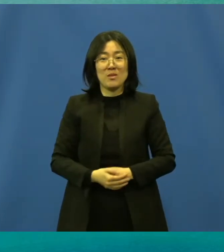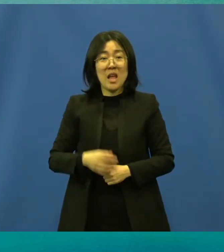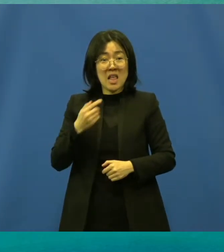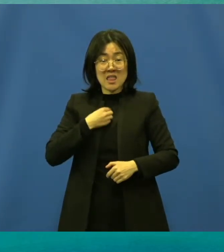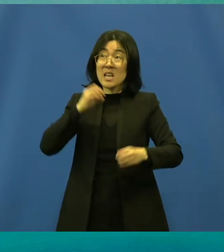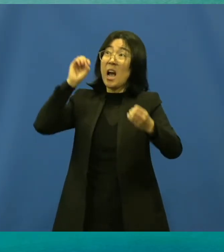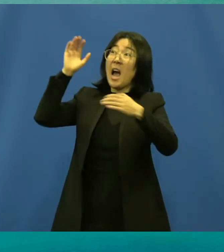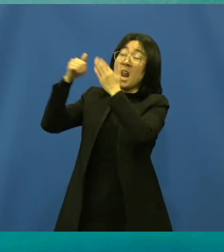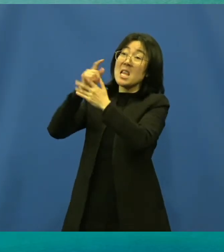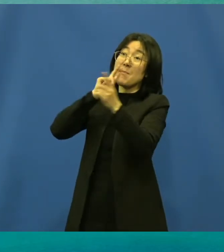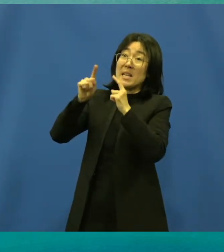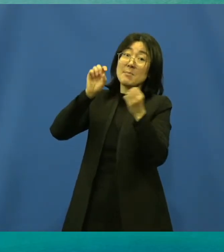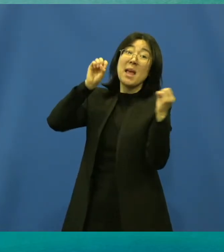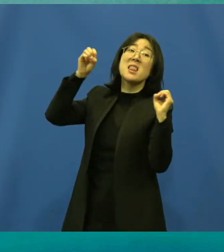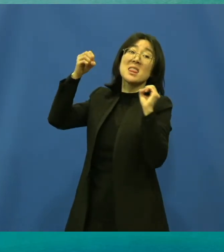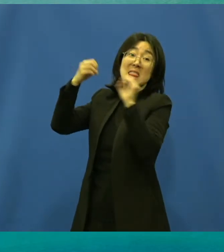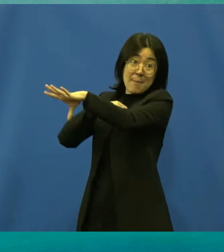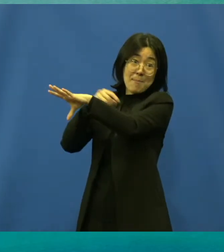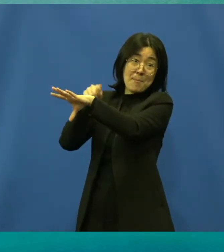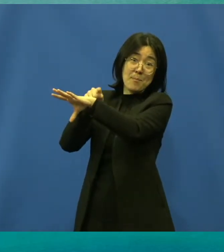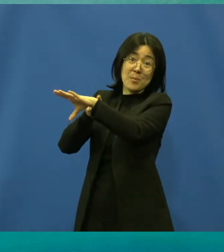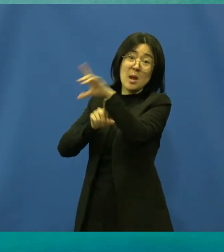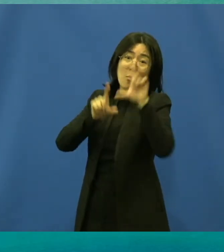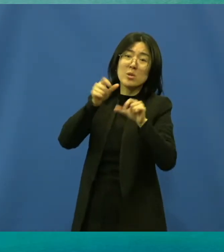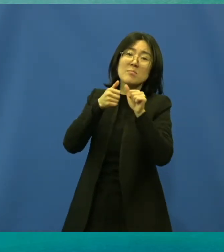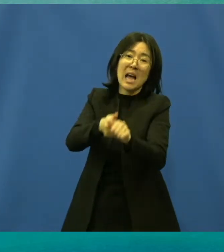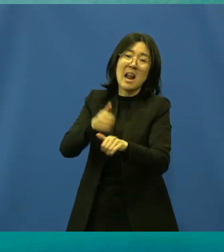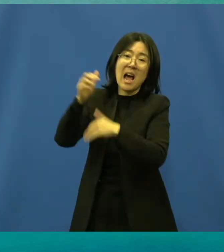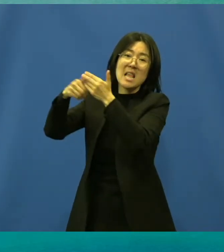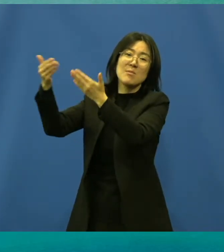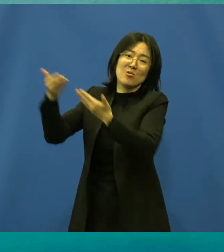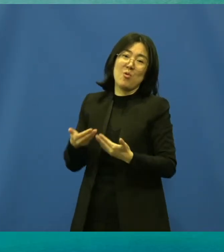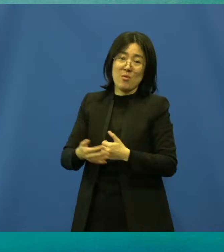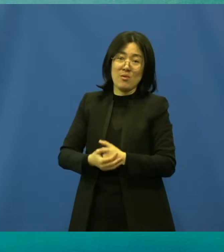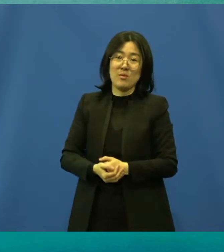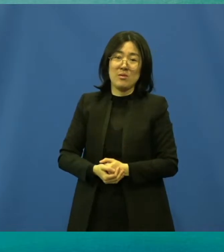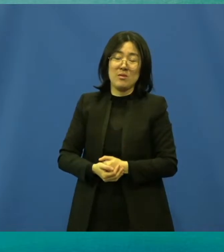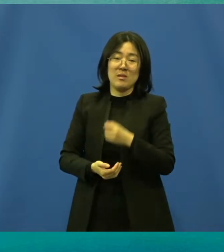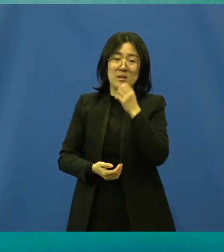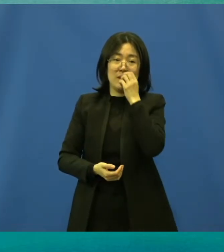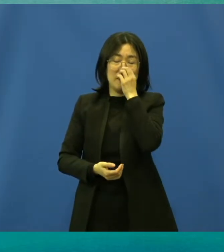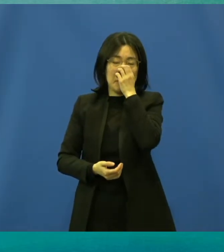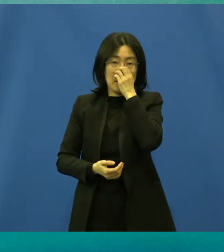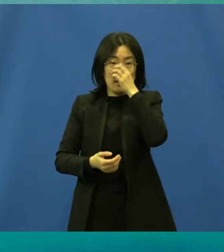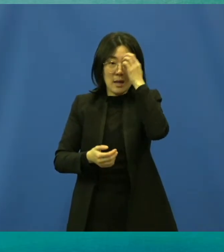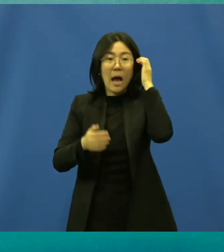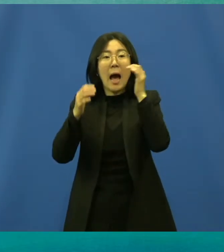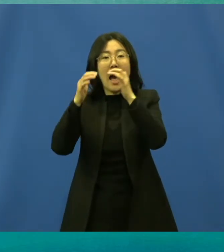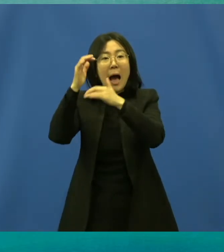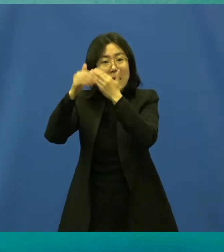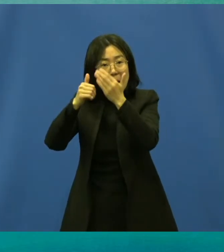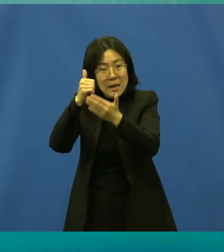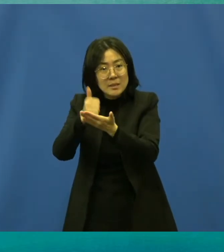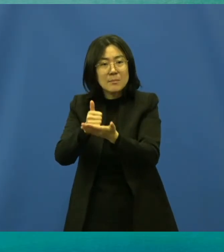계십니다. 사람에 따라 다르게 훈련하십니다. 사람들마다 독특한 방식으로